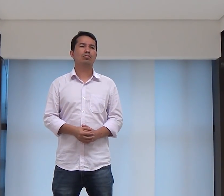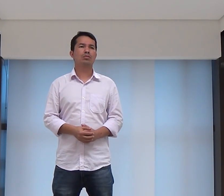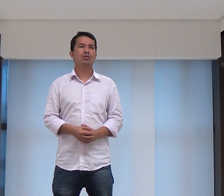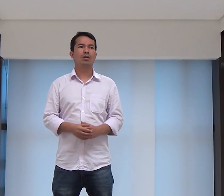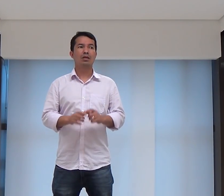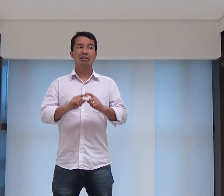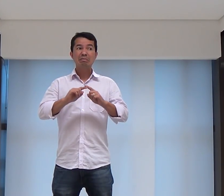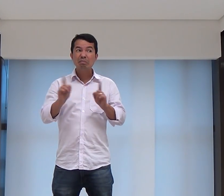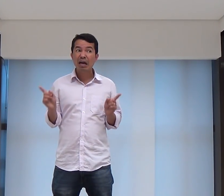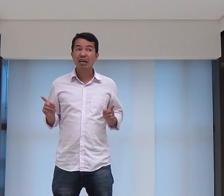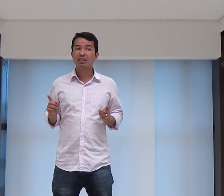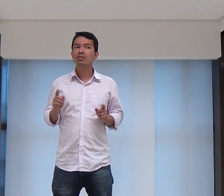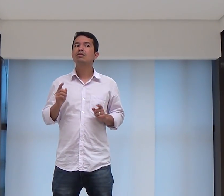Eu quero.